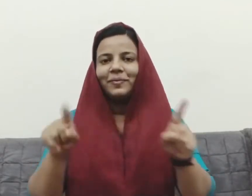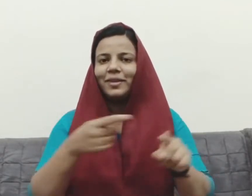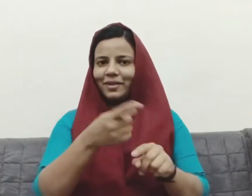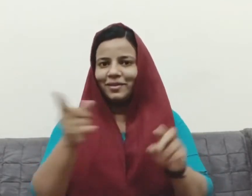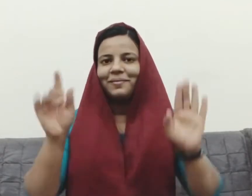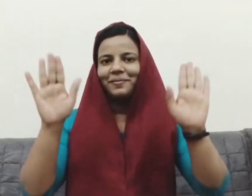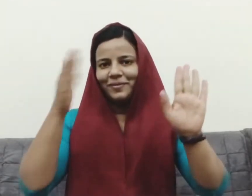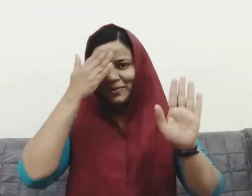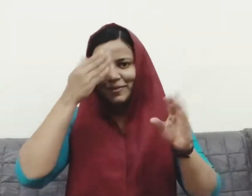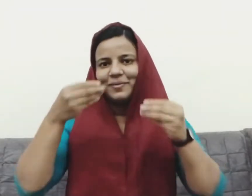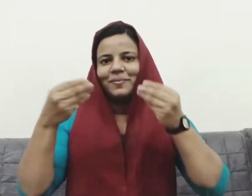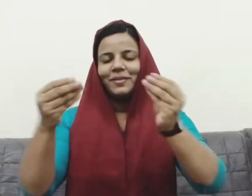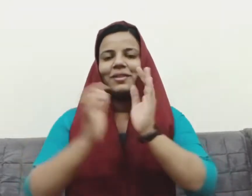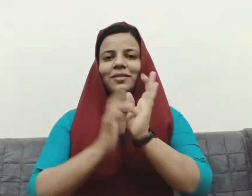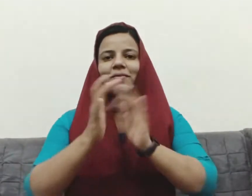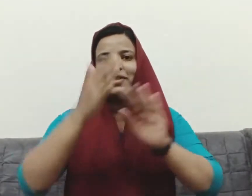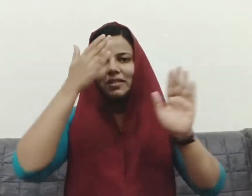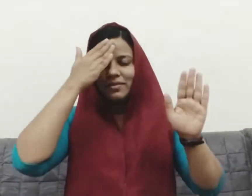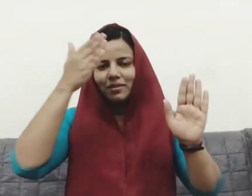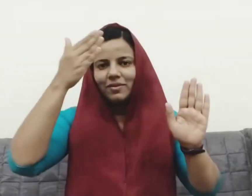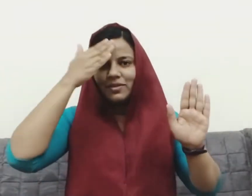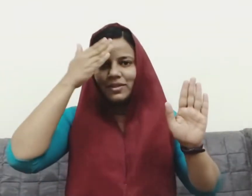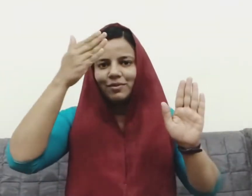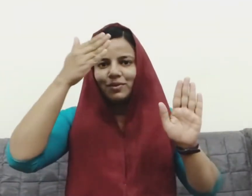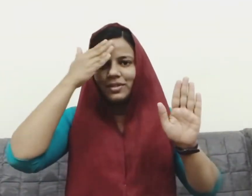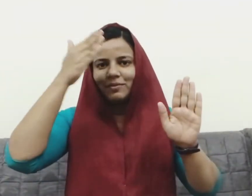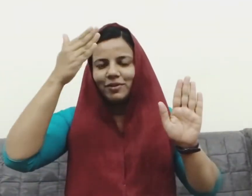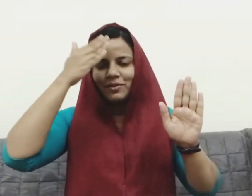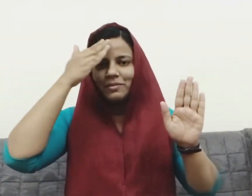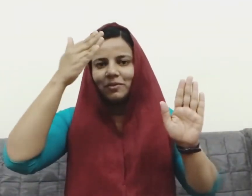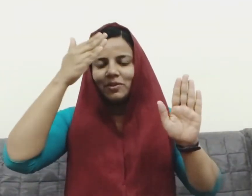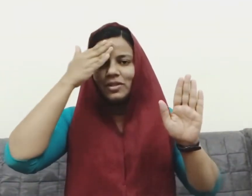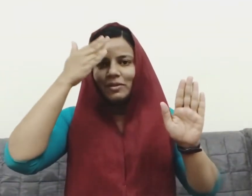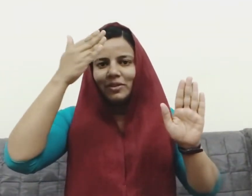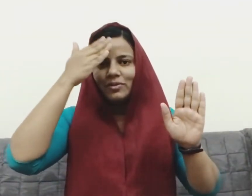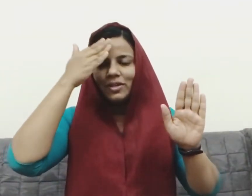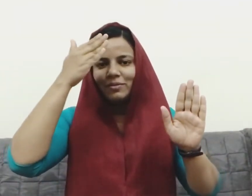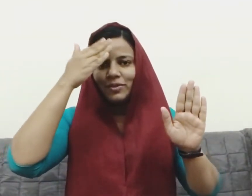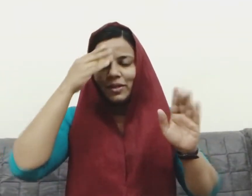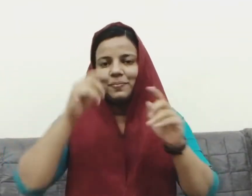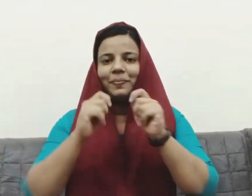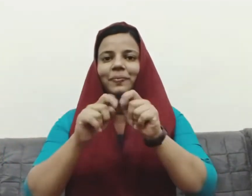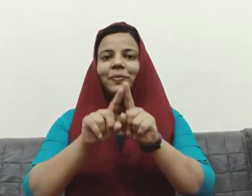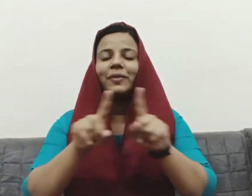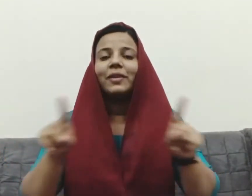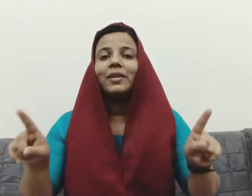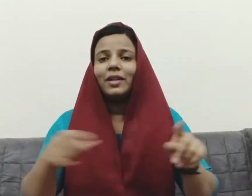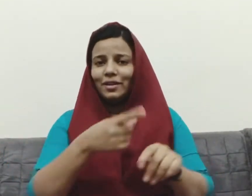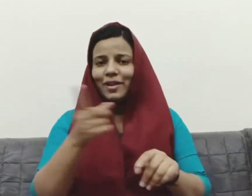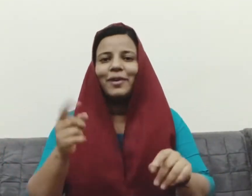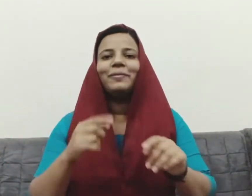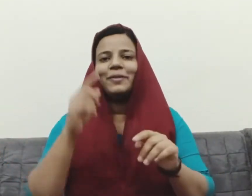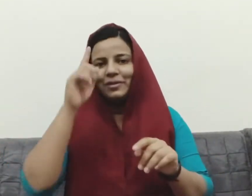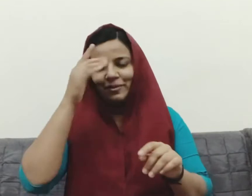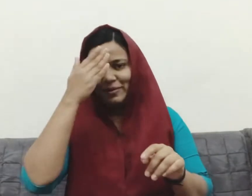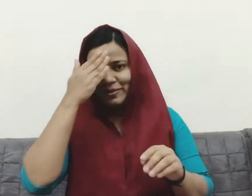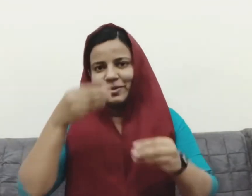ഹല്ലേലൂയ. കരങ്ങളൊക്കെ ഒന്ന് ഉയർത്തി സ്തോത്രം പറഞ്ഞ് സ്തോത്രോപാ സ്തോത്രം സ്തോത്രം സ്തോത്രം സ്തോത്രം സ്തോത്രം. ഹല്ലേലൂയ. സ്തോത്രം പറഞ്ഞാണ്ട് ഒന്നുകൂടെ സ്തോത്രം